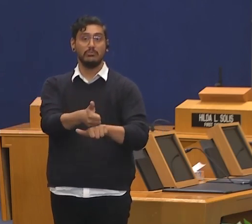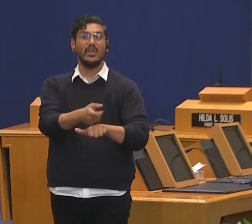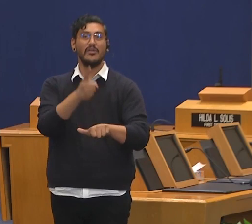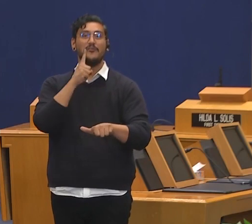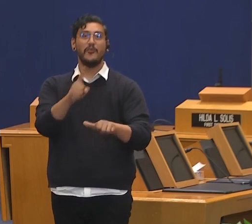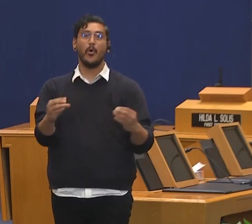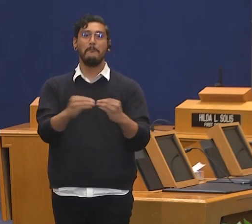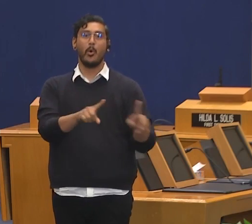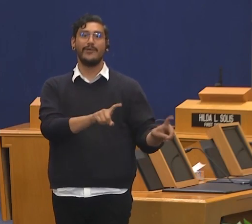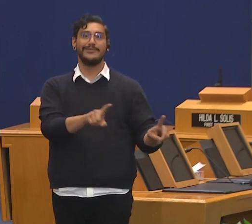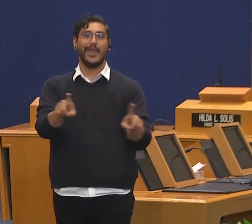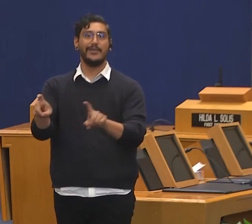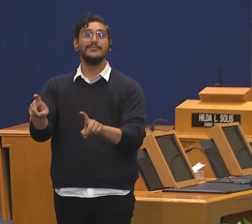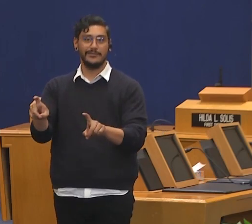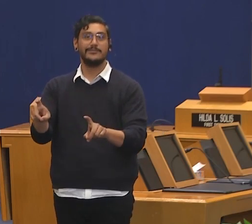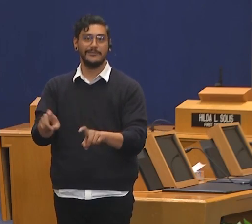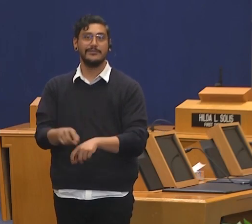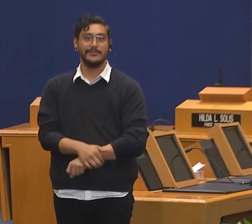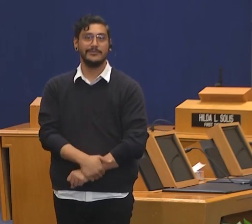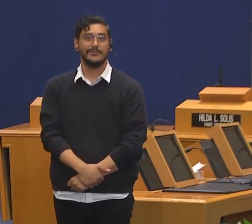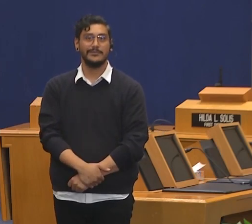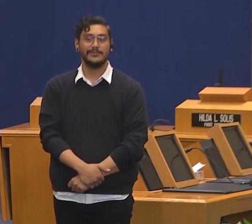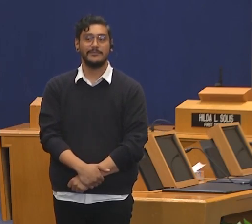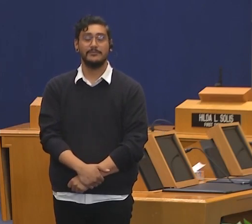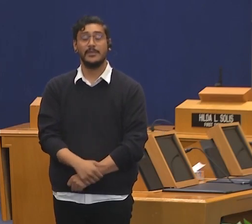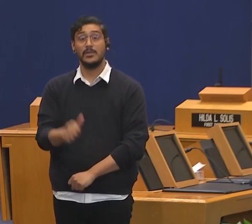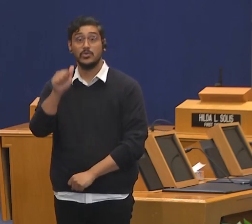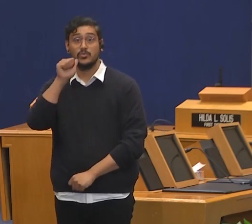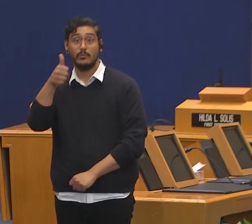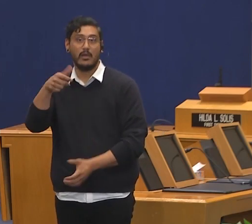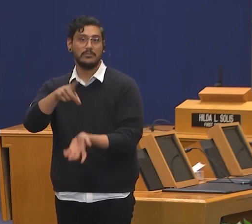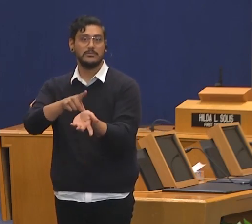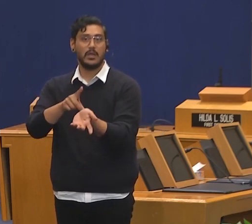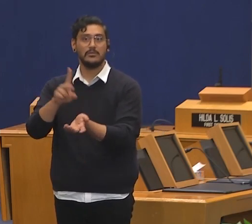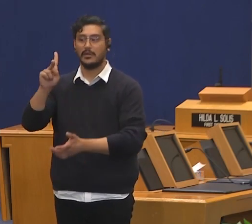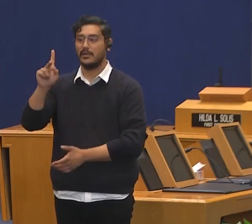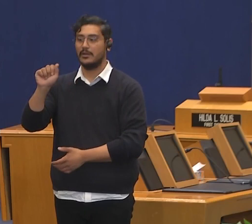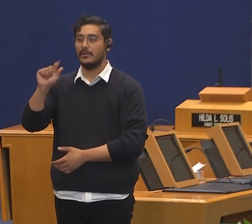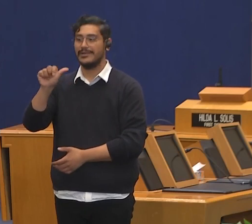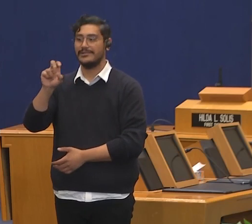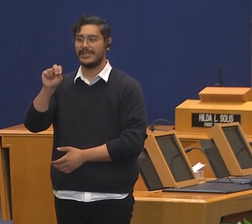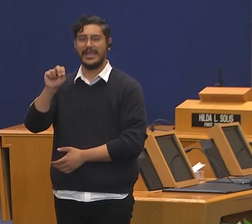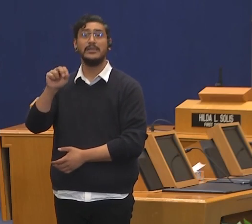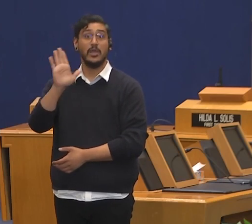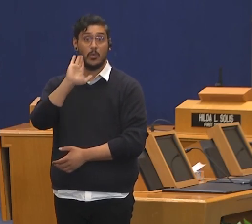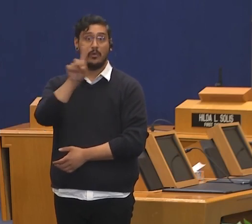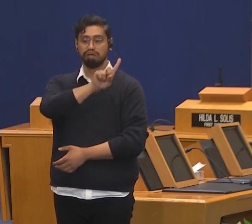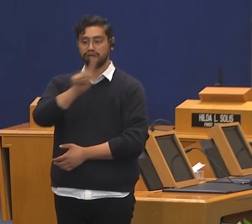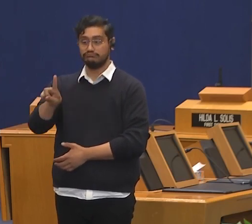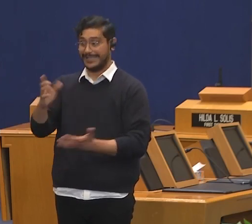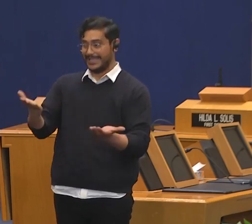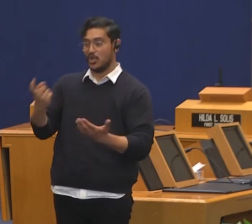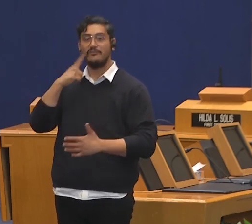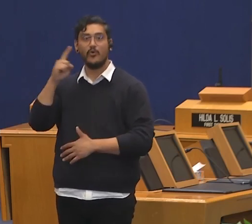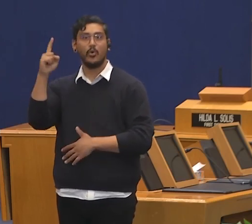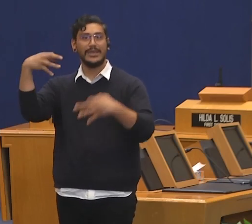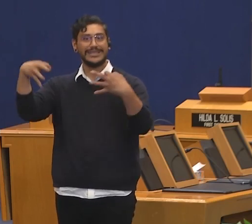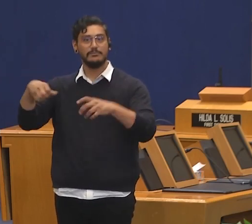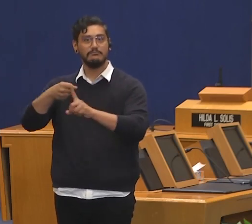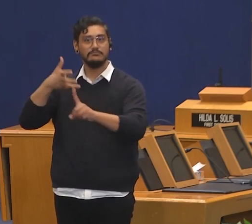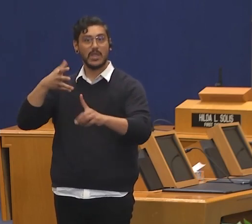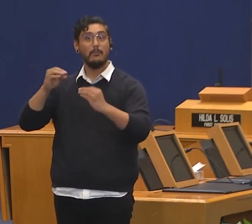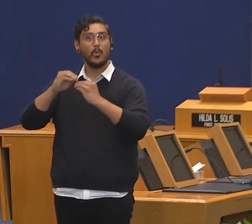pruebas para individuos sintomáticos. Mañana el doctor Kathryn estará aquí para hablar más sobre la capacidad de pruebas en el condado de